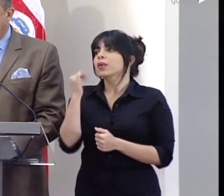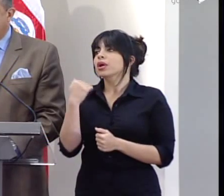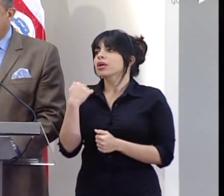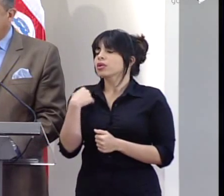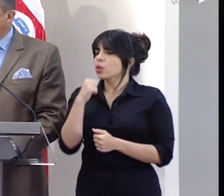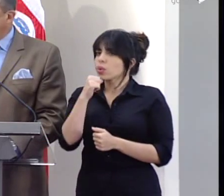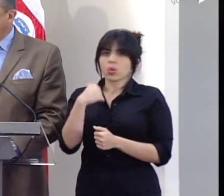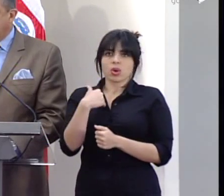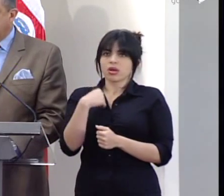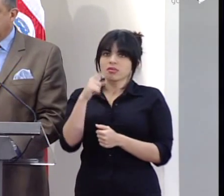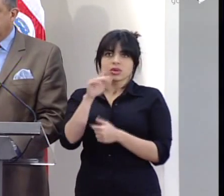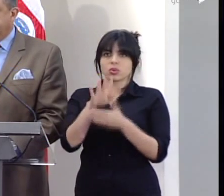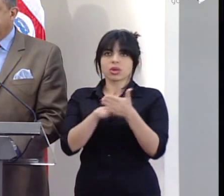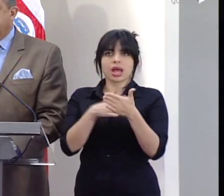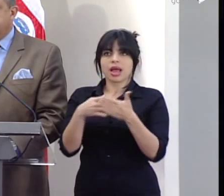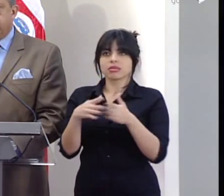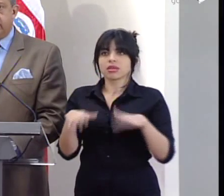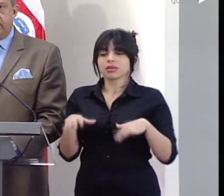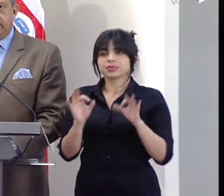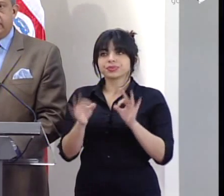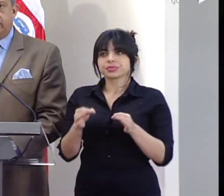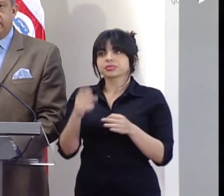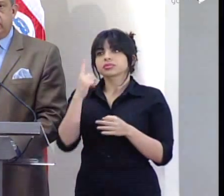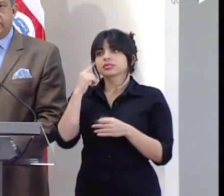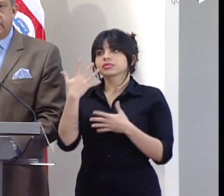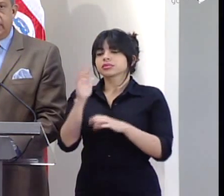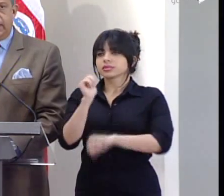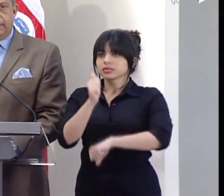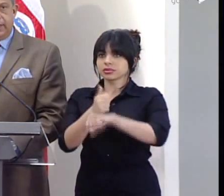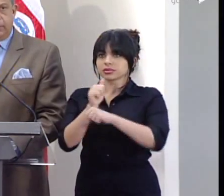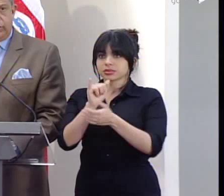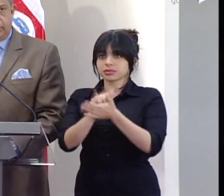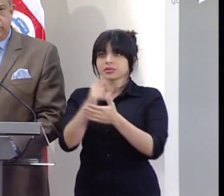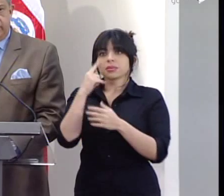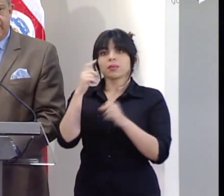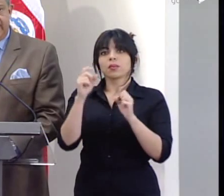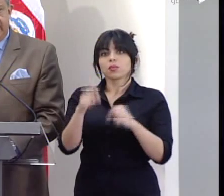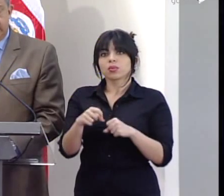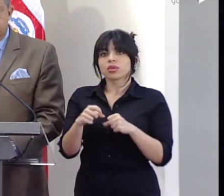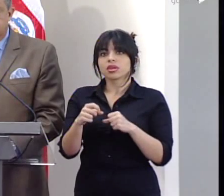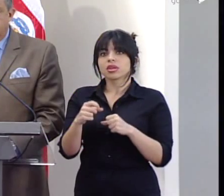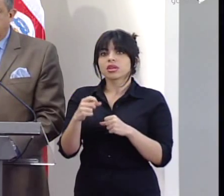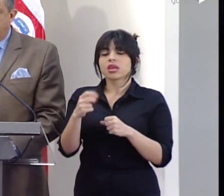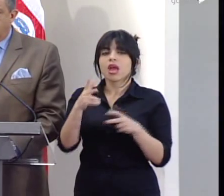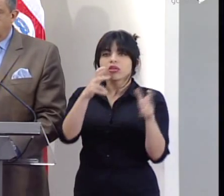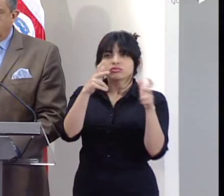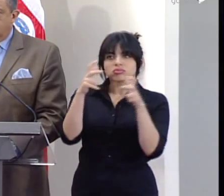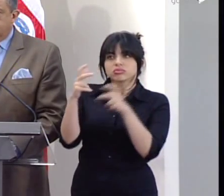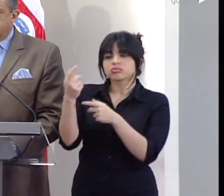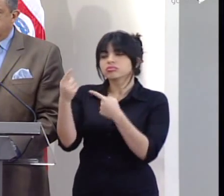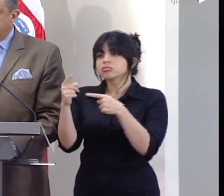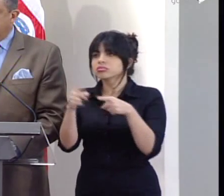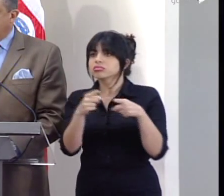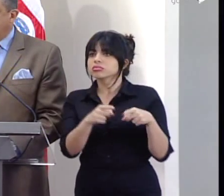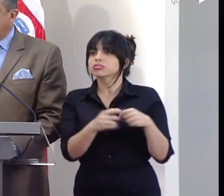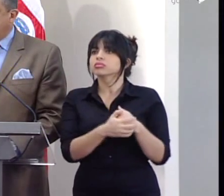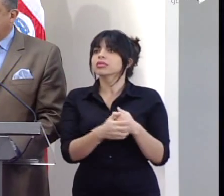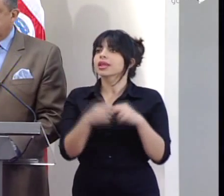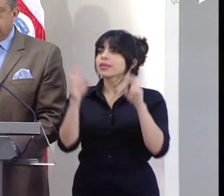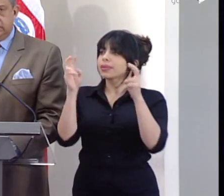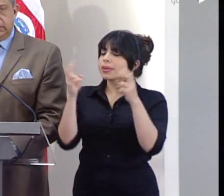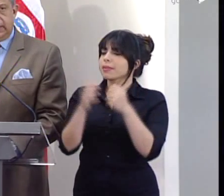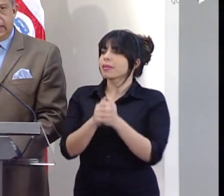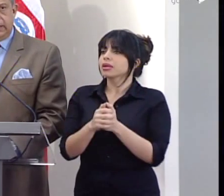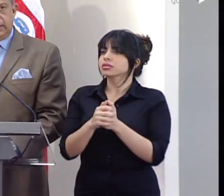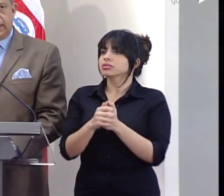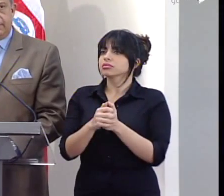tenía una agenda definida porque se había establecido así para que pudiera ponerme al día con los temas de